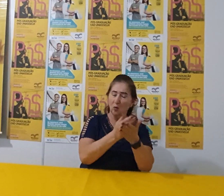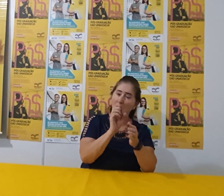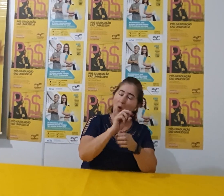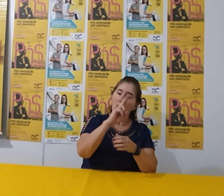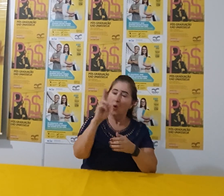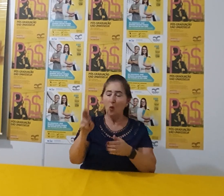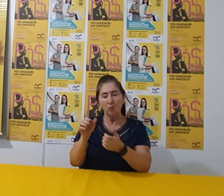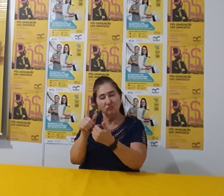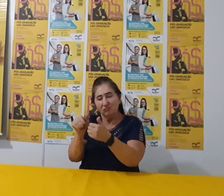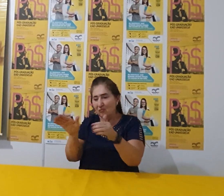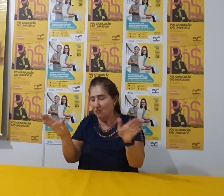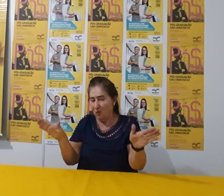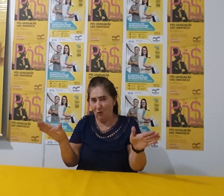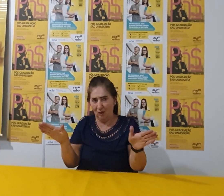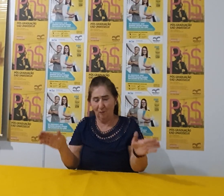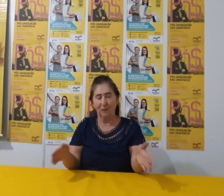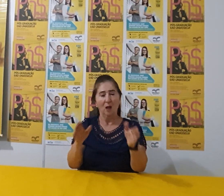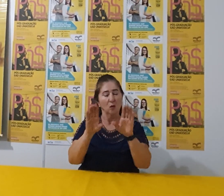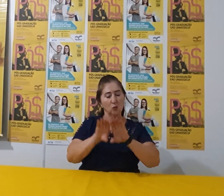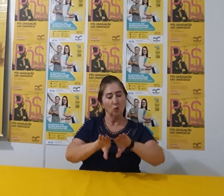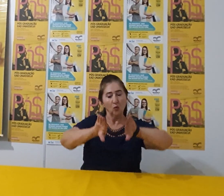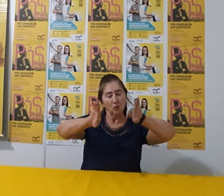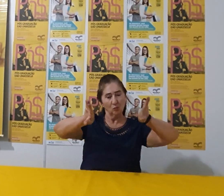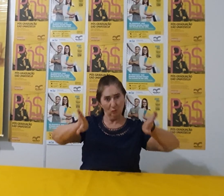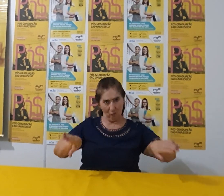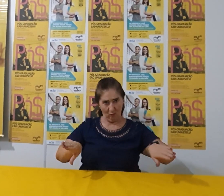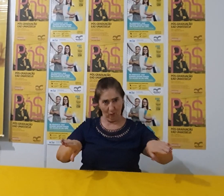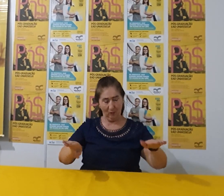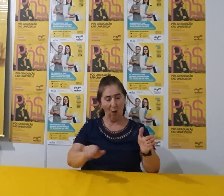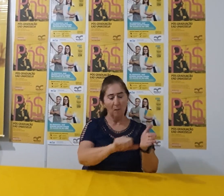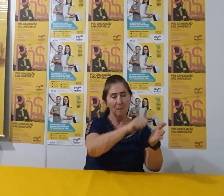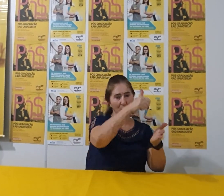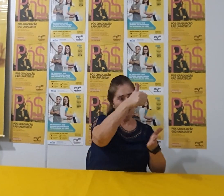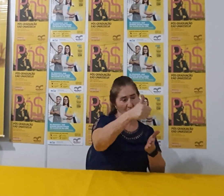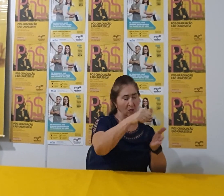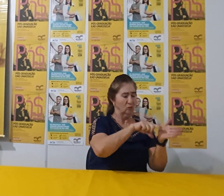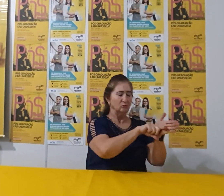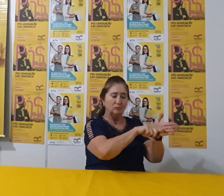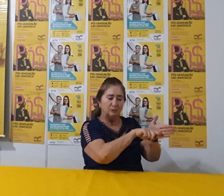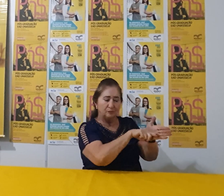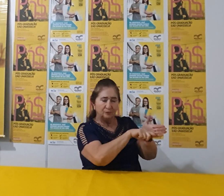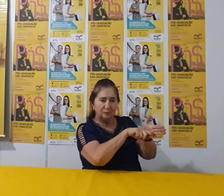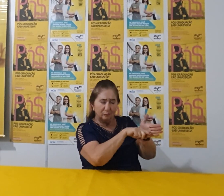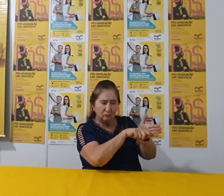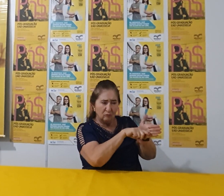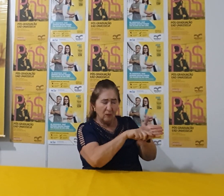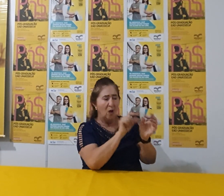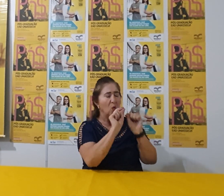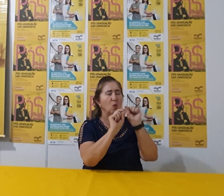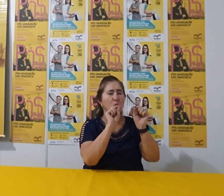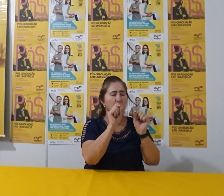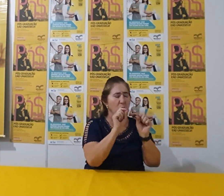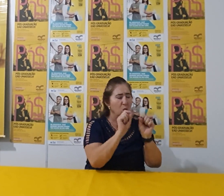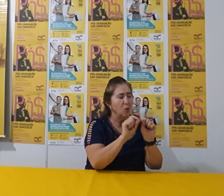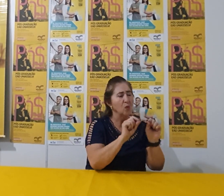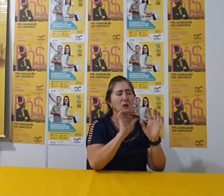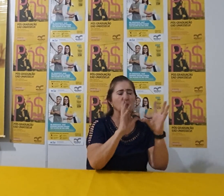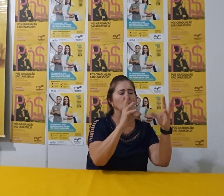divide-se em duas seções, sendo a primeira bibliográfica, apontando as discussões acerca da